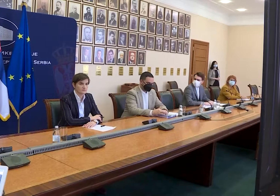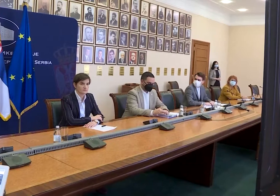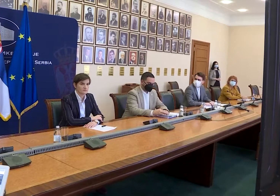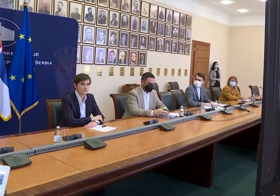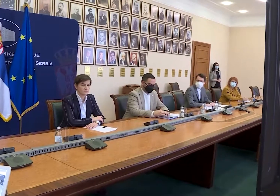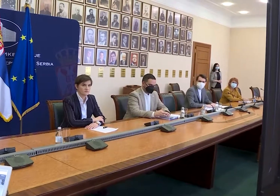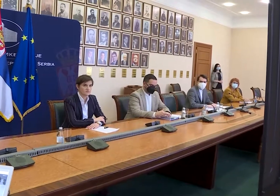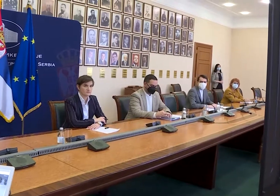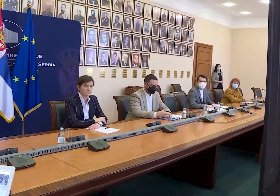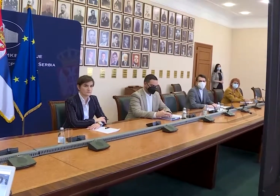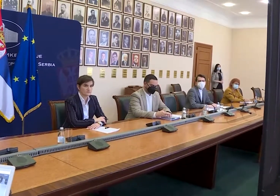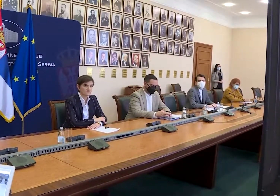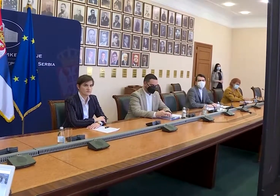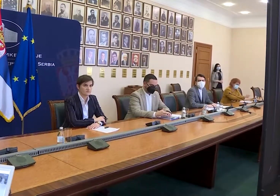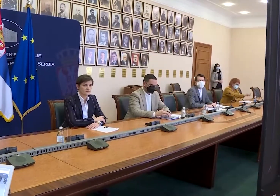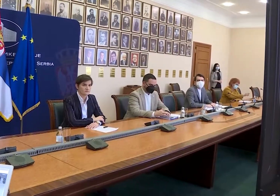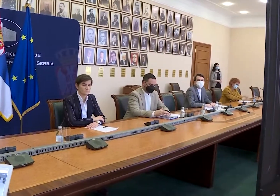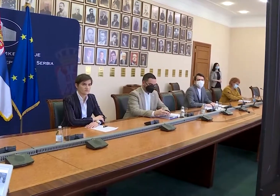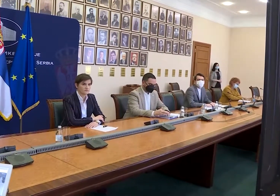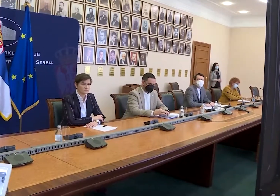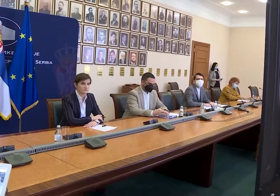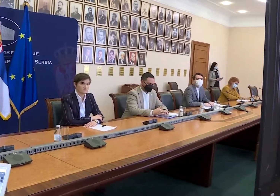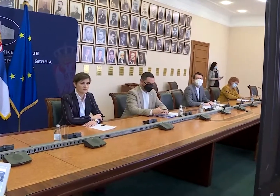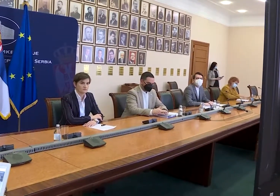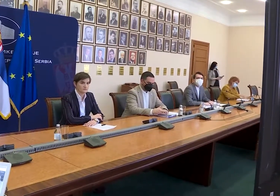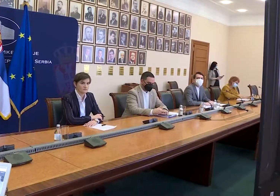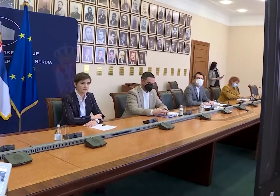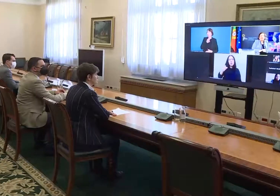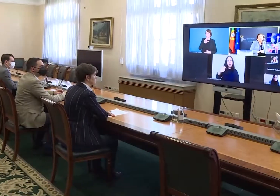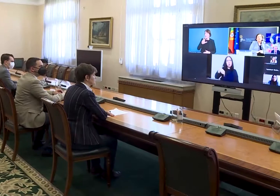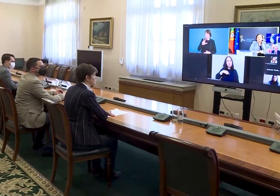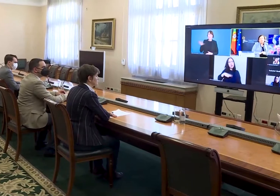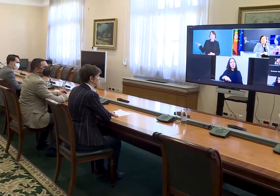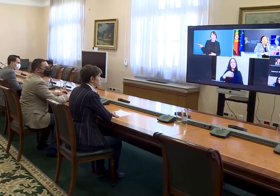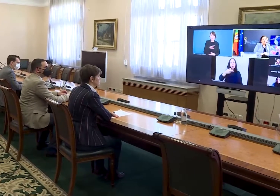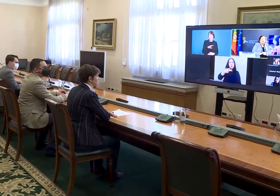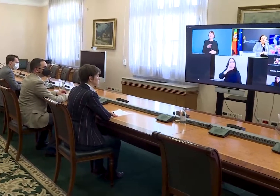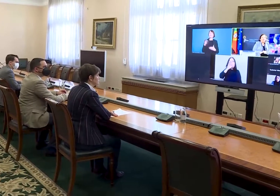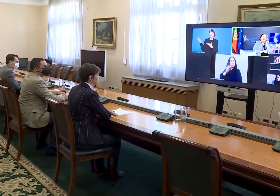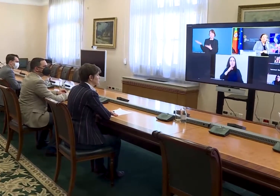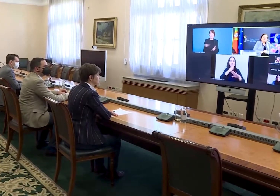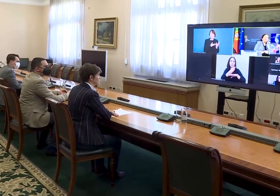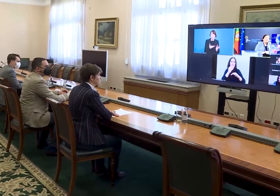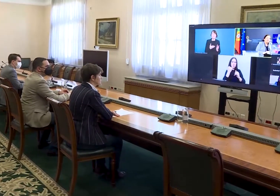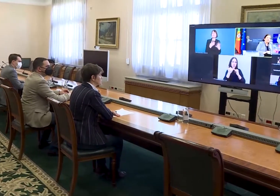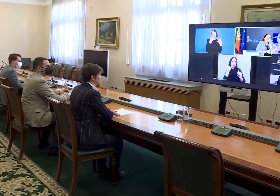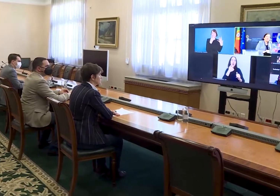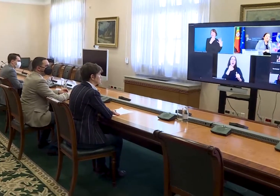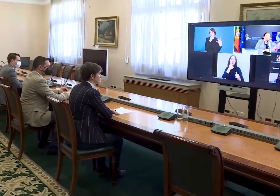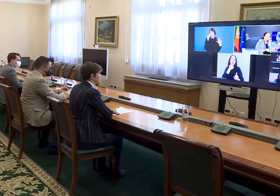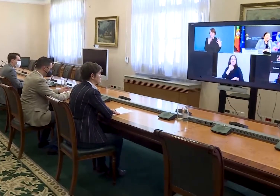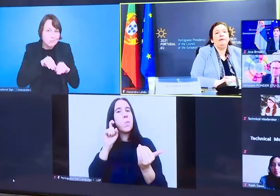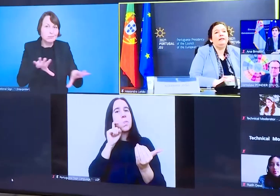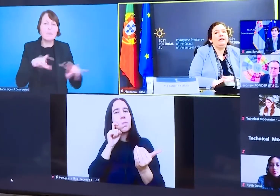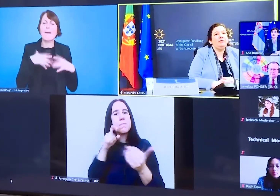Premijerka Srbije Ana Brnabić učestvovala je na online regionalnom forumu na temu Dostupnost informacijono-komunikacijonih